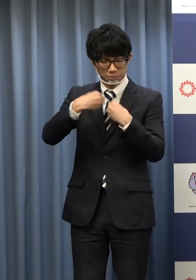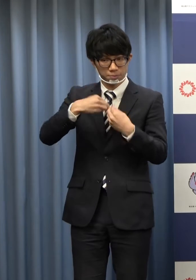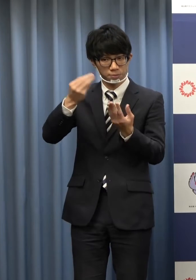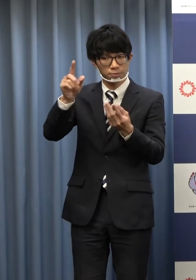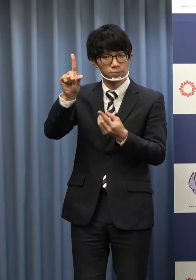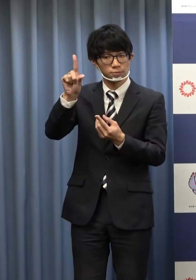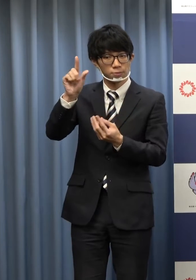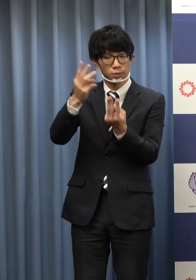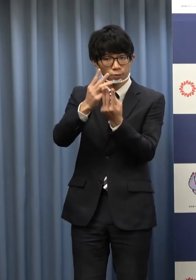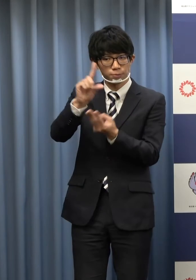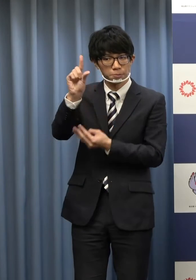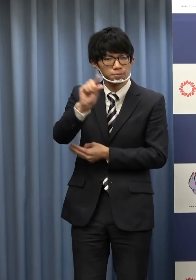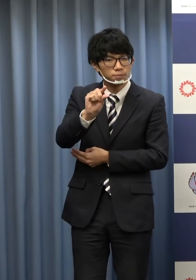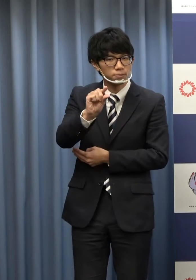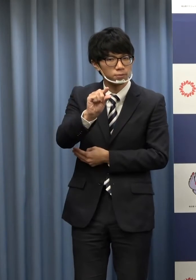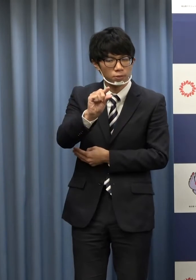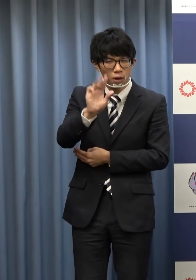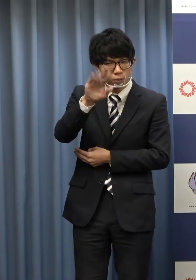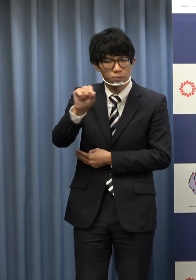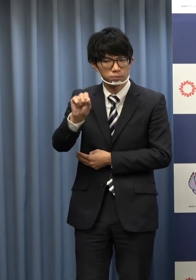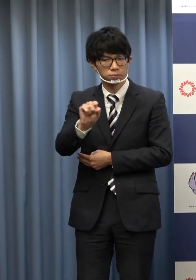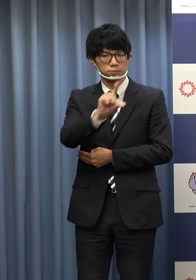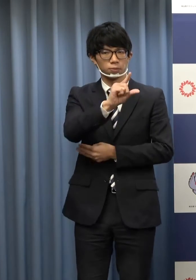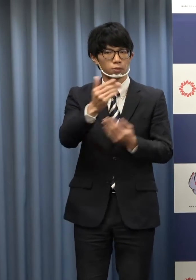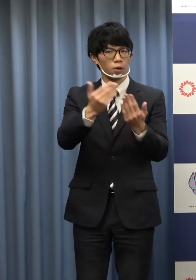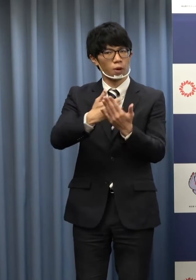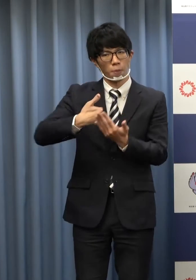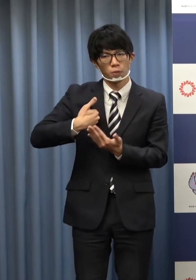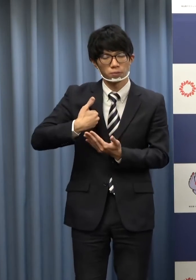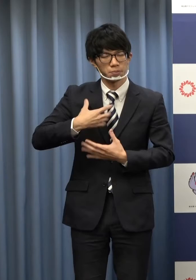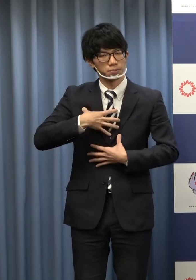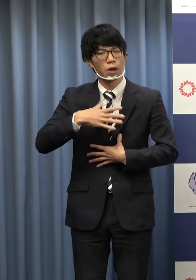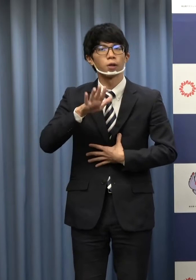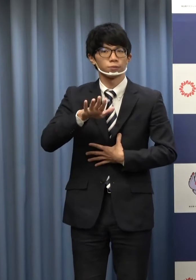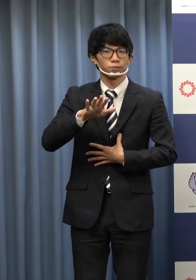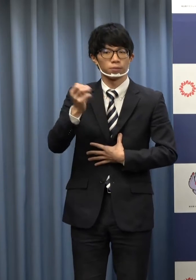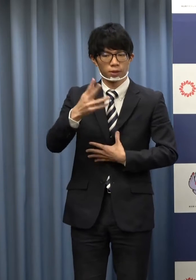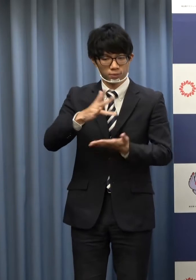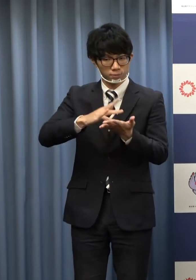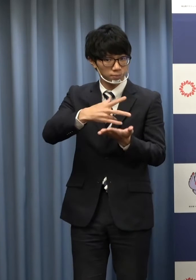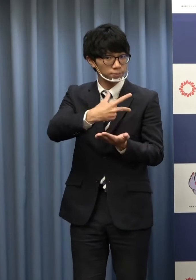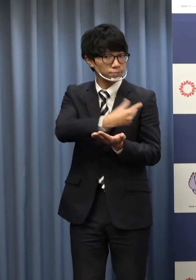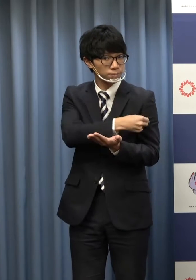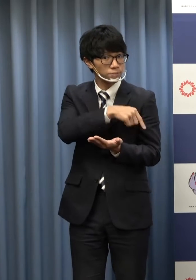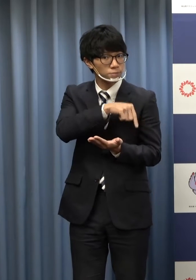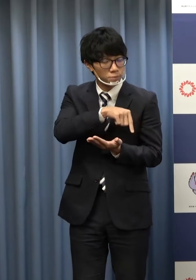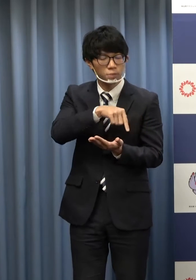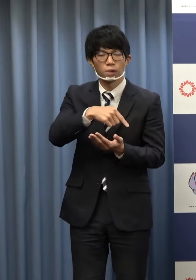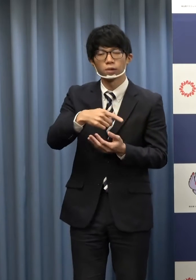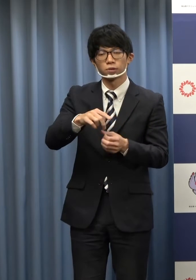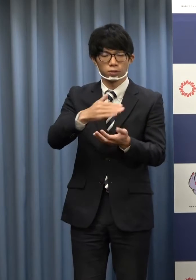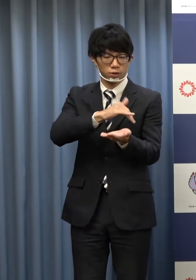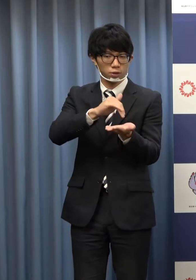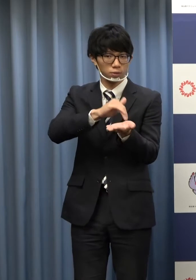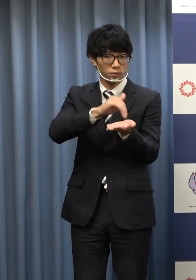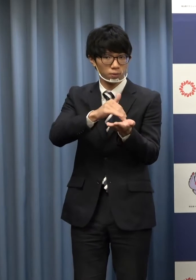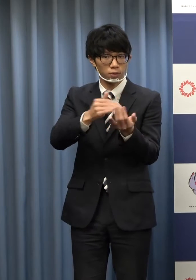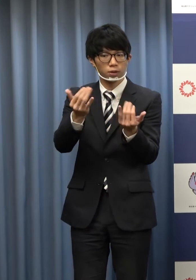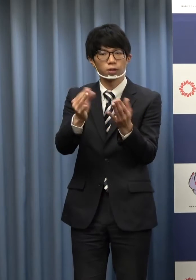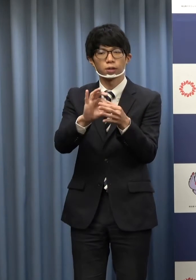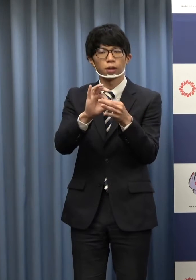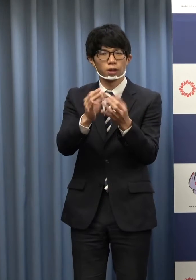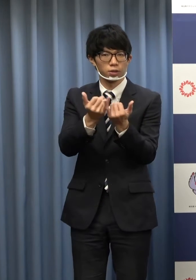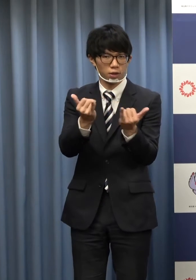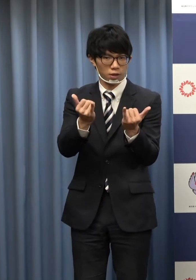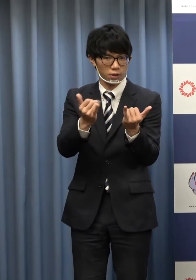へ医療機関人員が割かれることになるけれども、そこで下げ止まりのまま、例えば花見など